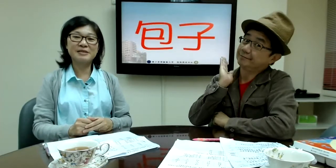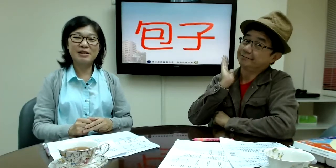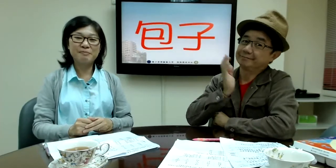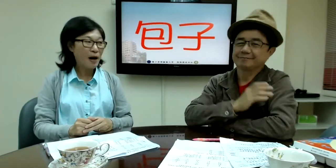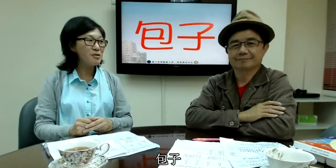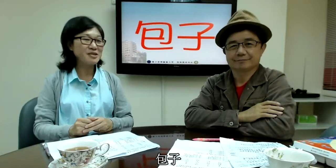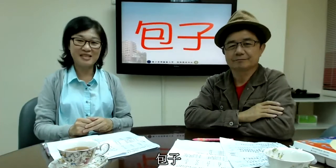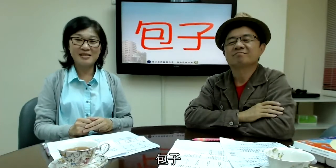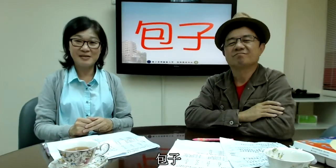包子，